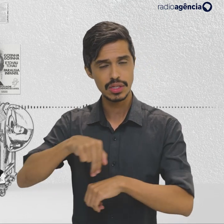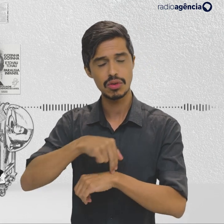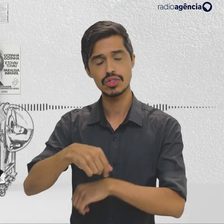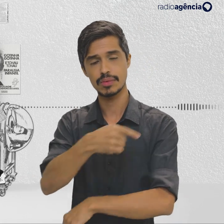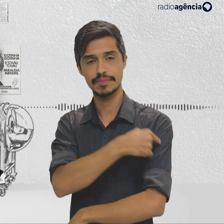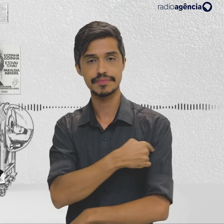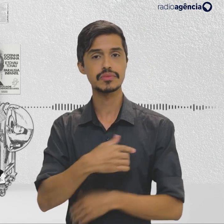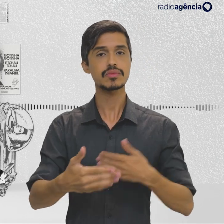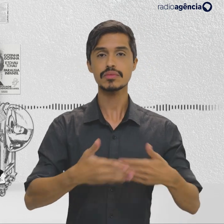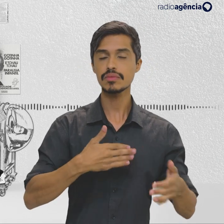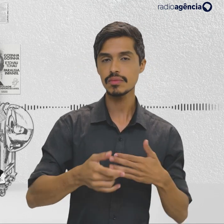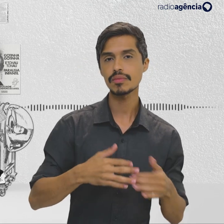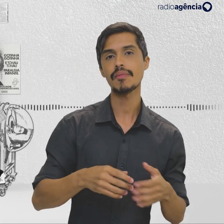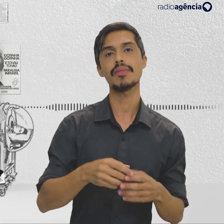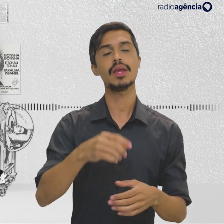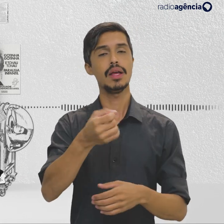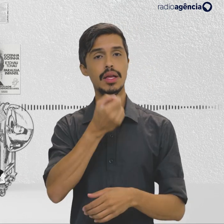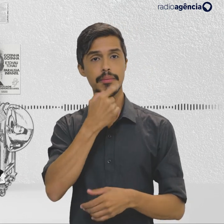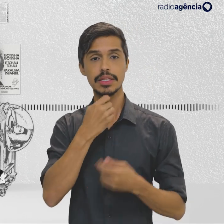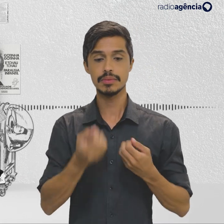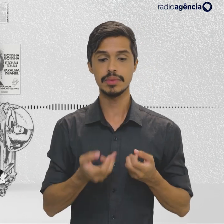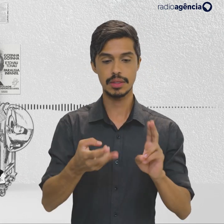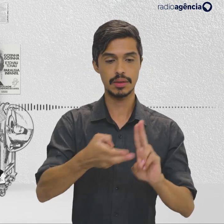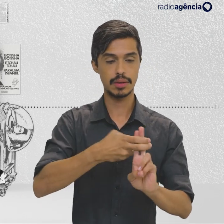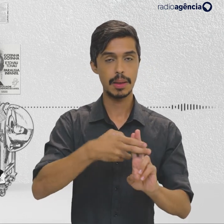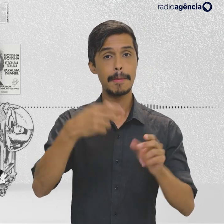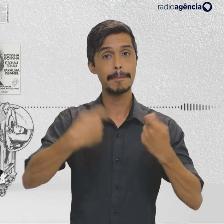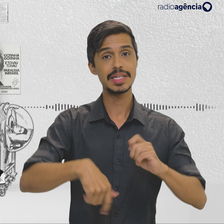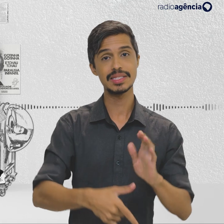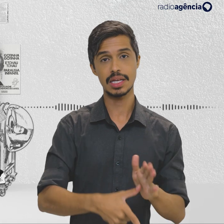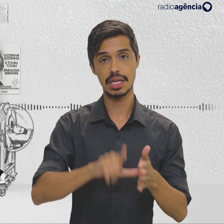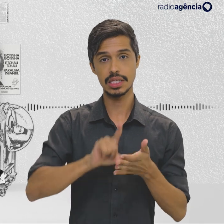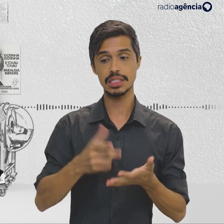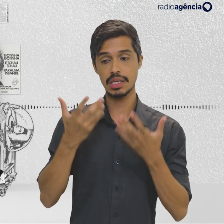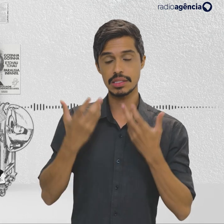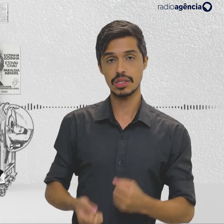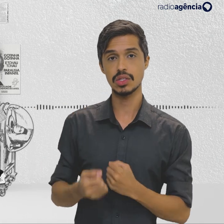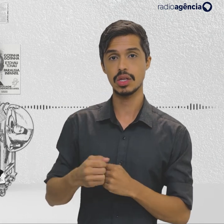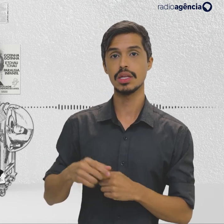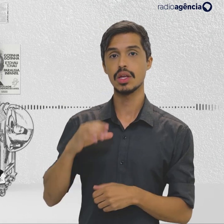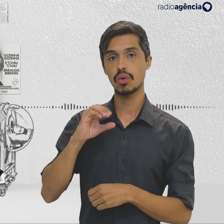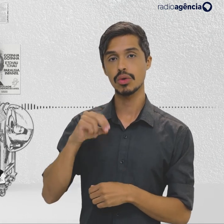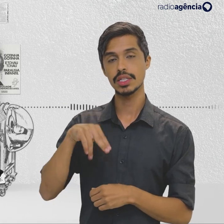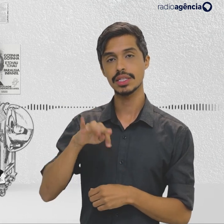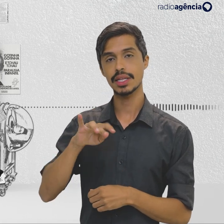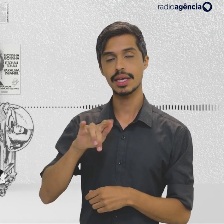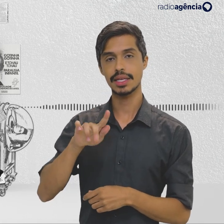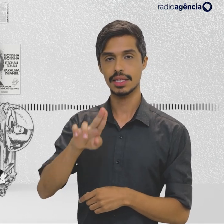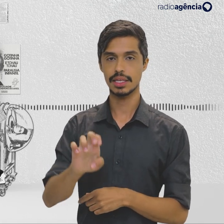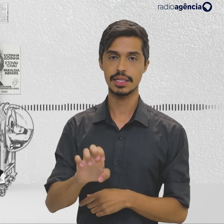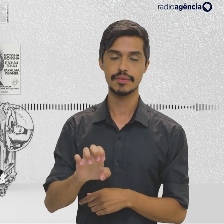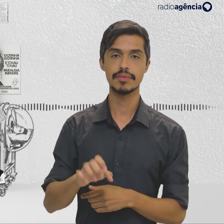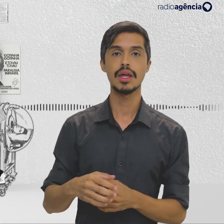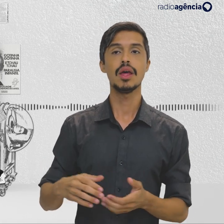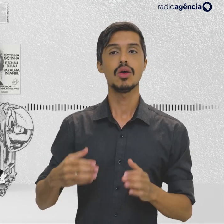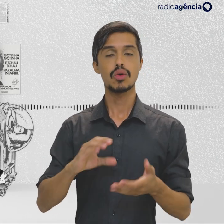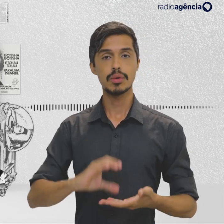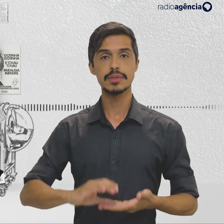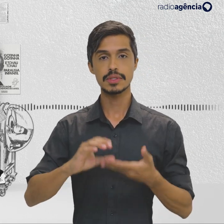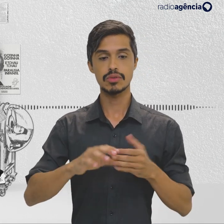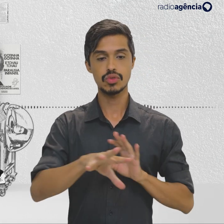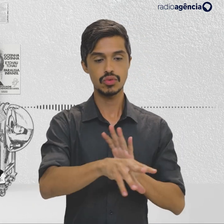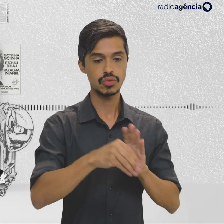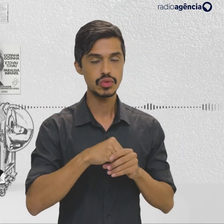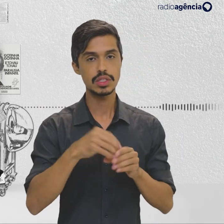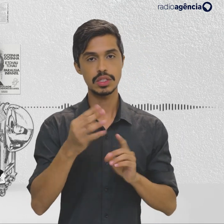vacina tratamento ou medicamento ser oferecido pelo SUS é necessária a aprovação da conitec a